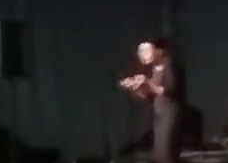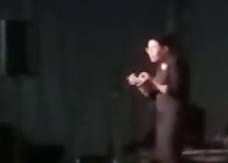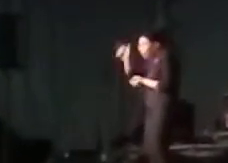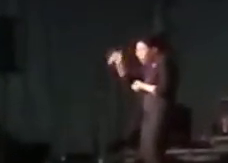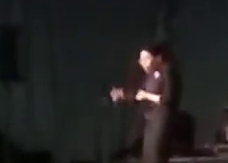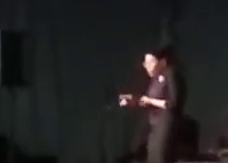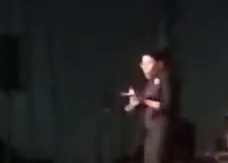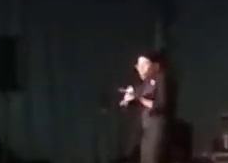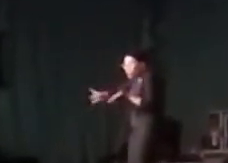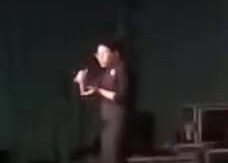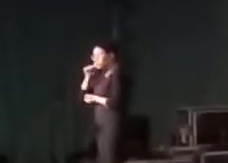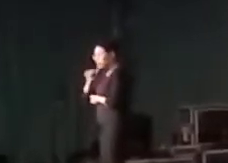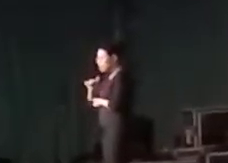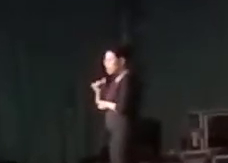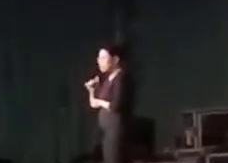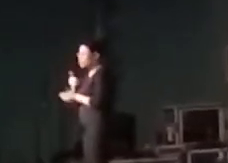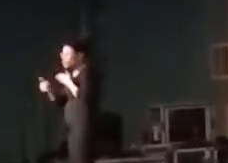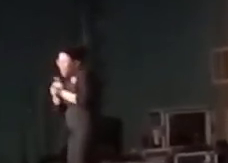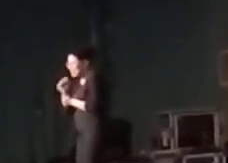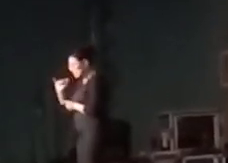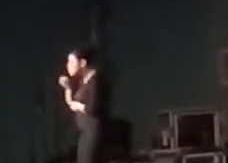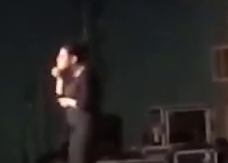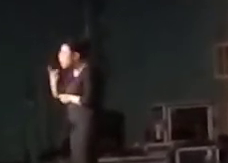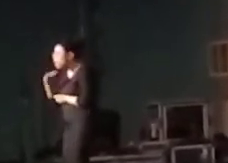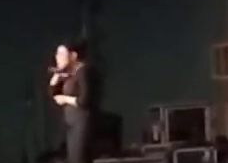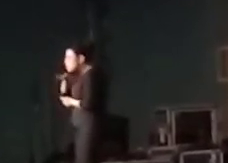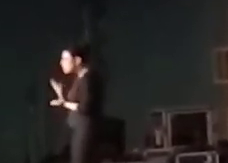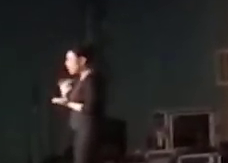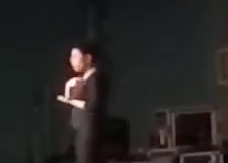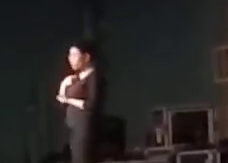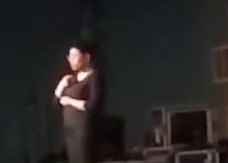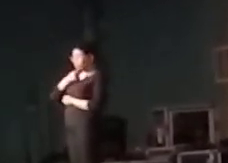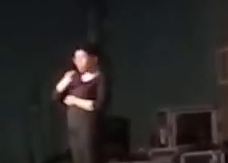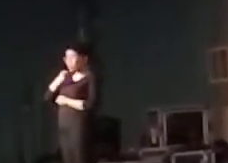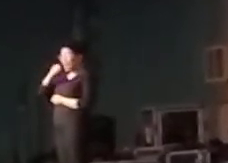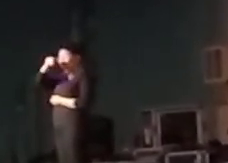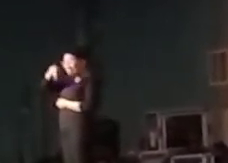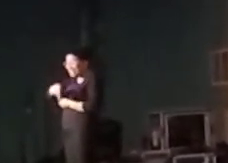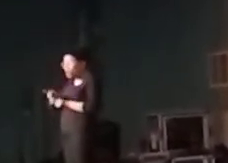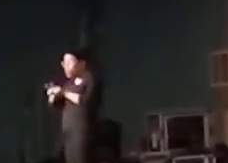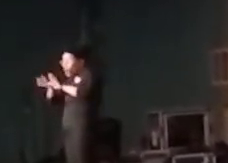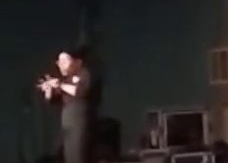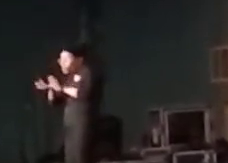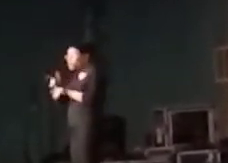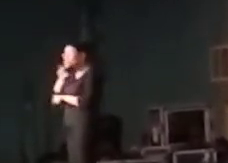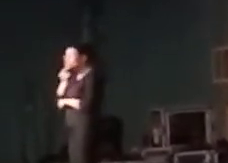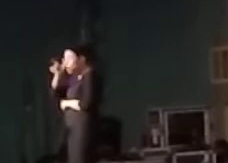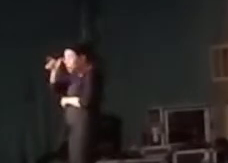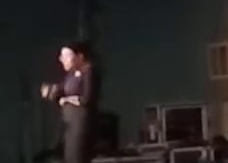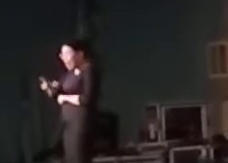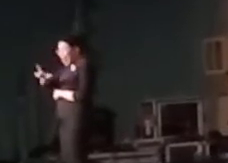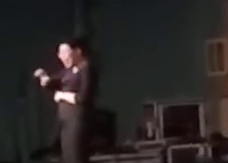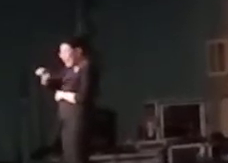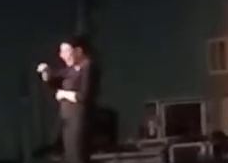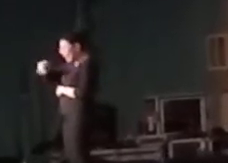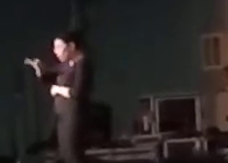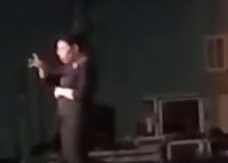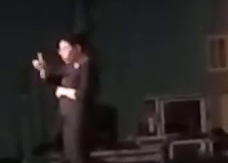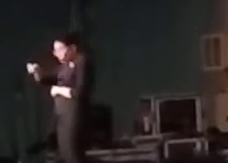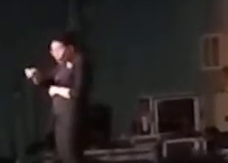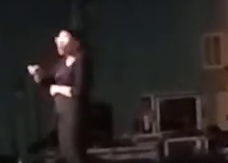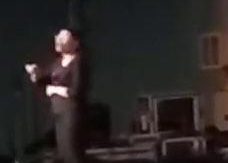interessa se você é boa, é ruim. Eu fui entrevistar aqui de Guarulhos o Leandro Basílio. Ele odeia mulher. Ele tinha